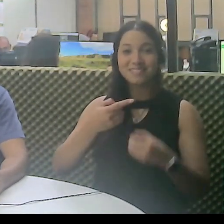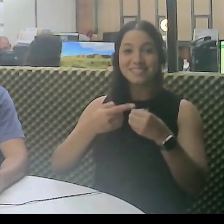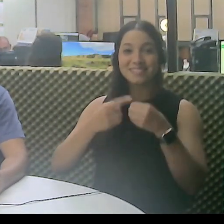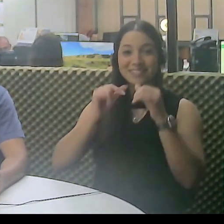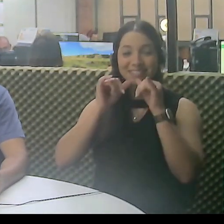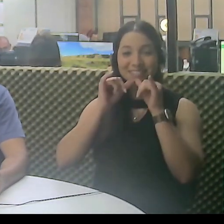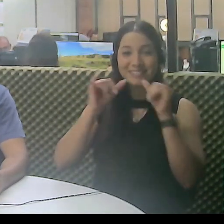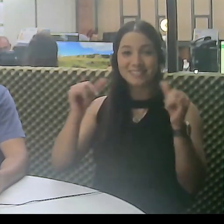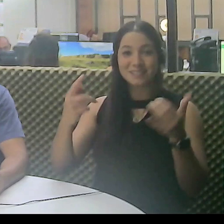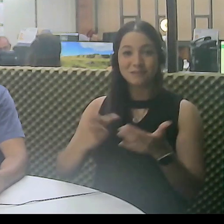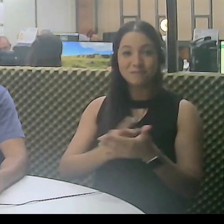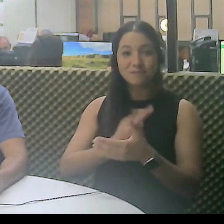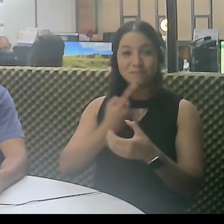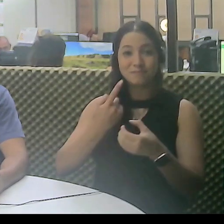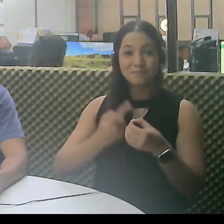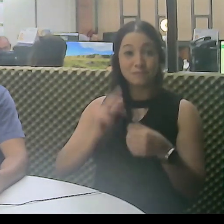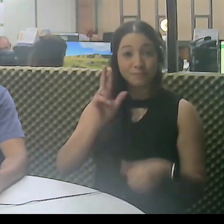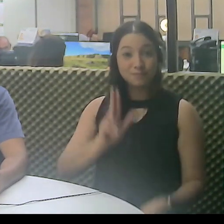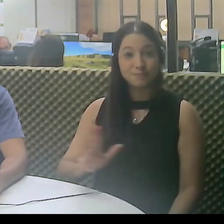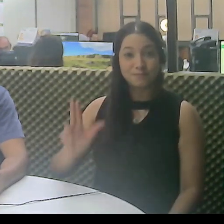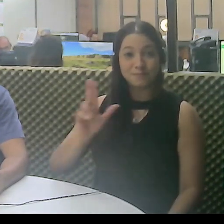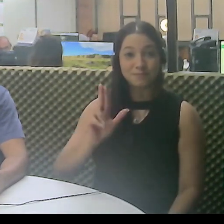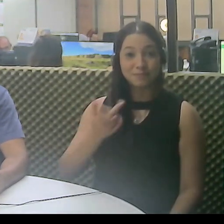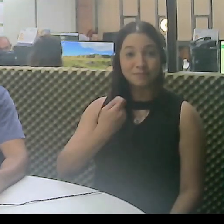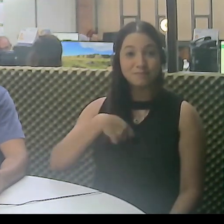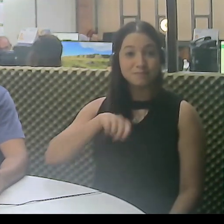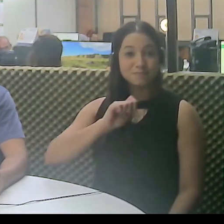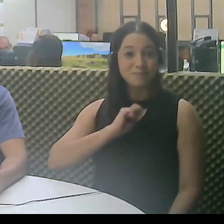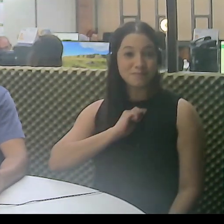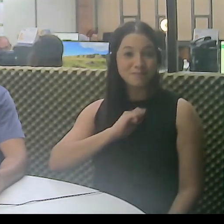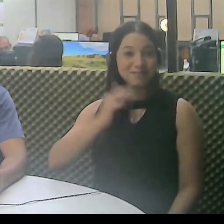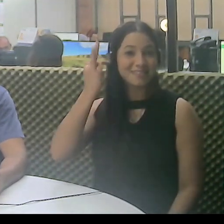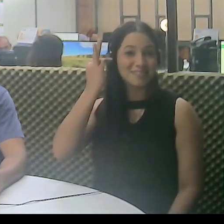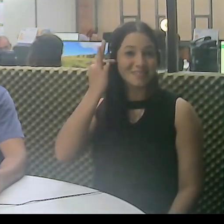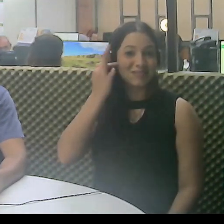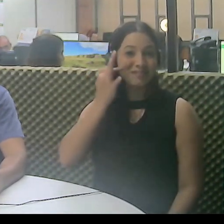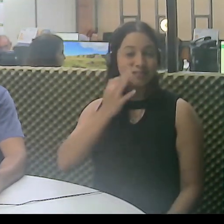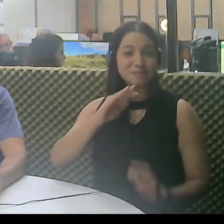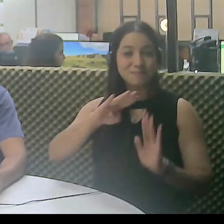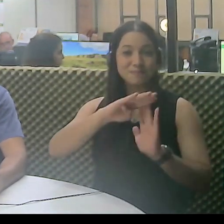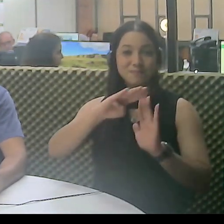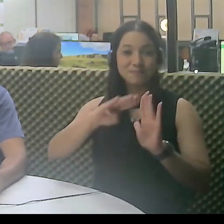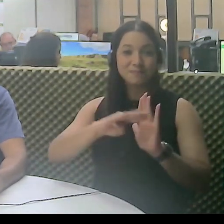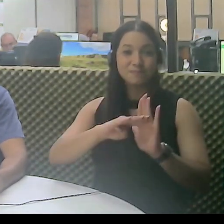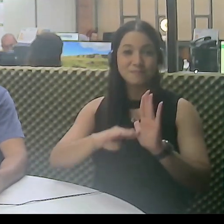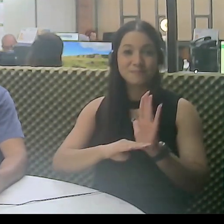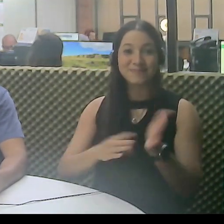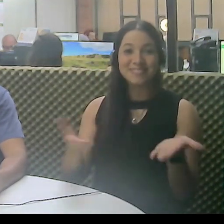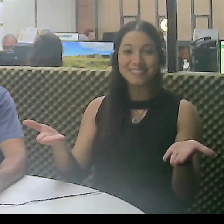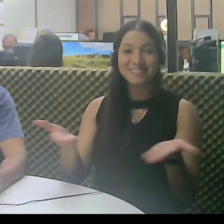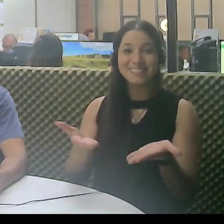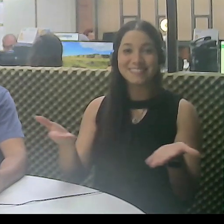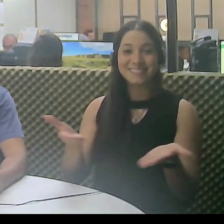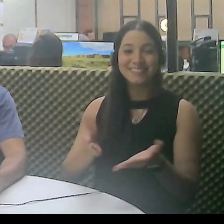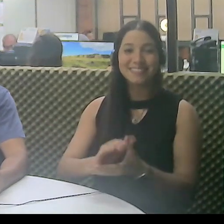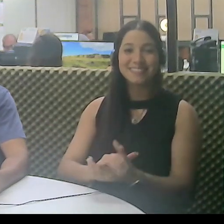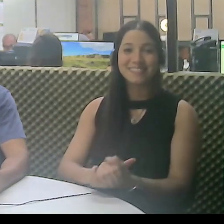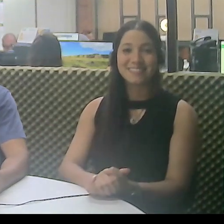de notícias sobre o que de fato acontece em Uberlândia. Eu sou o Fernando Cássio e começamos com os destaques da edição de